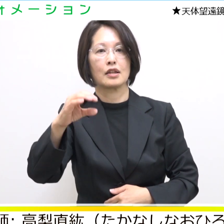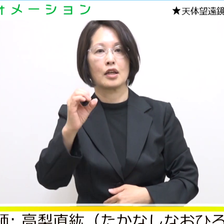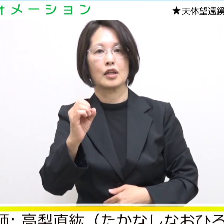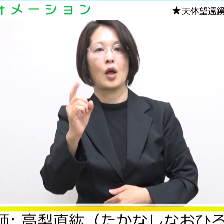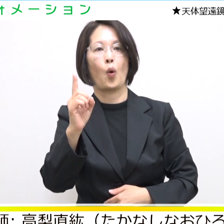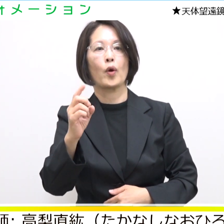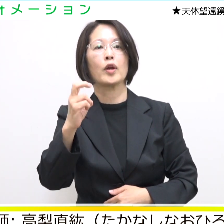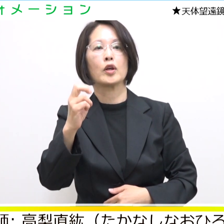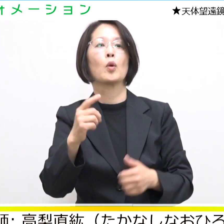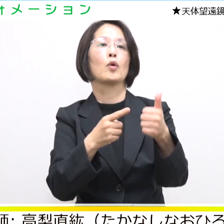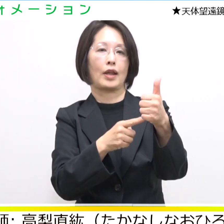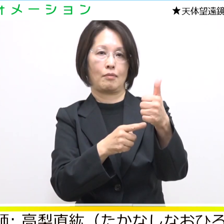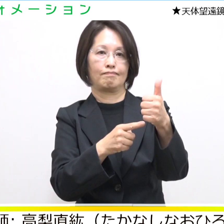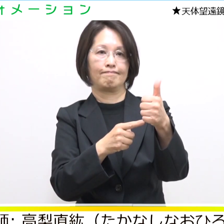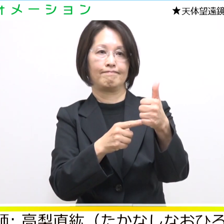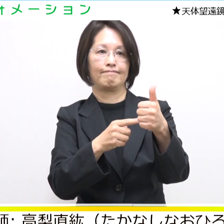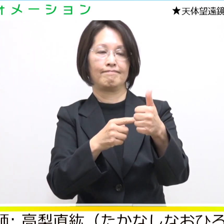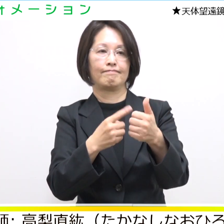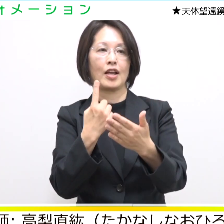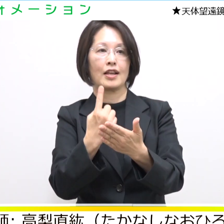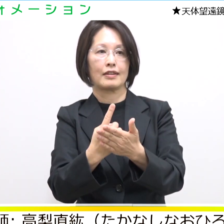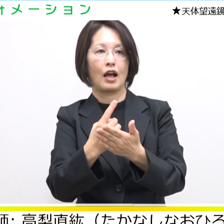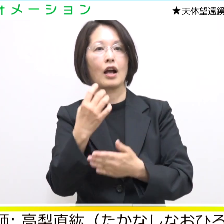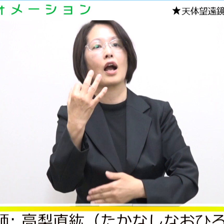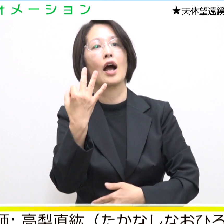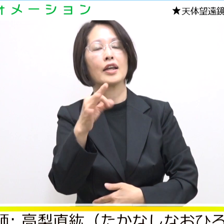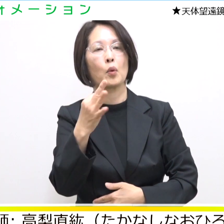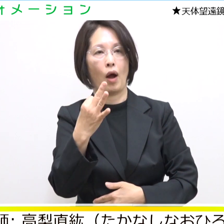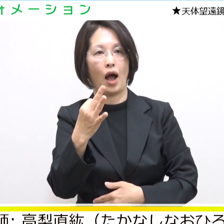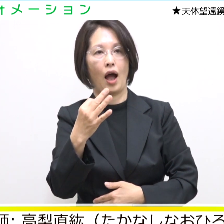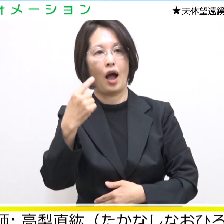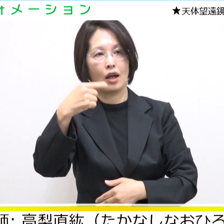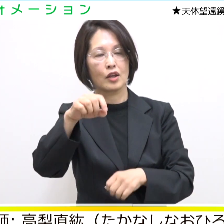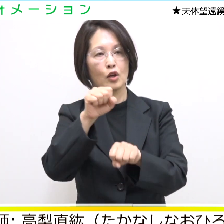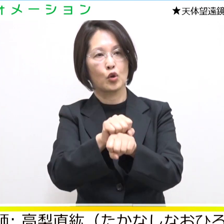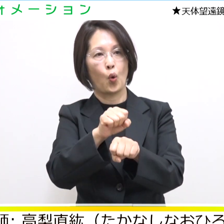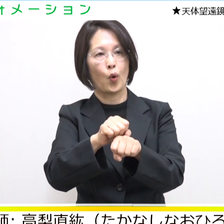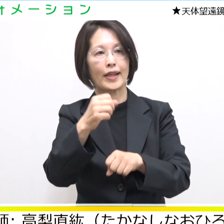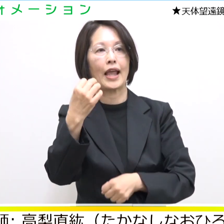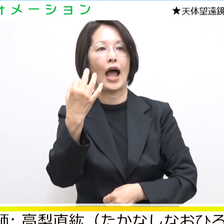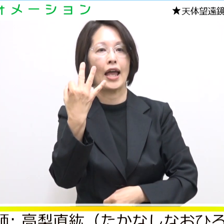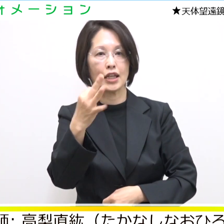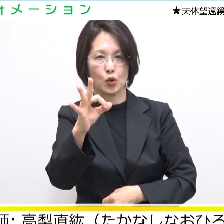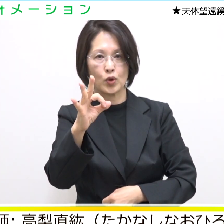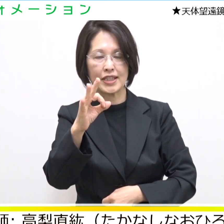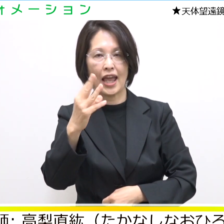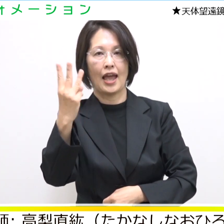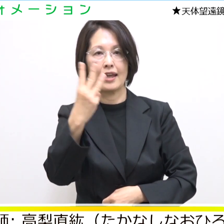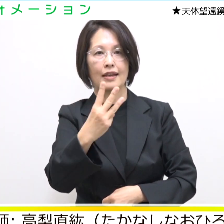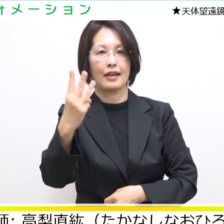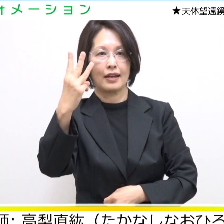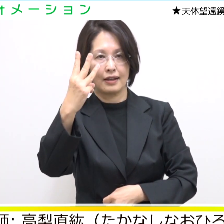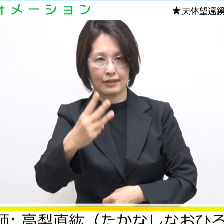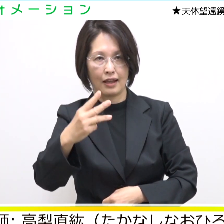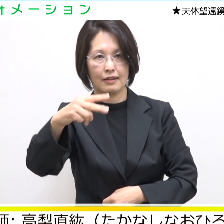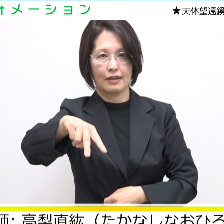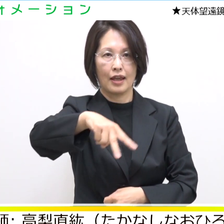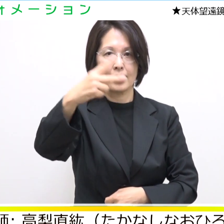さん参加費は教材費として3200円